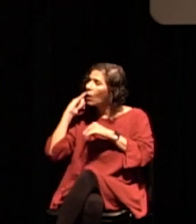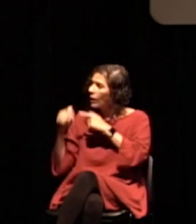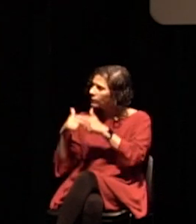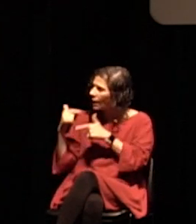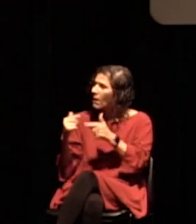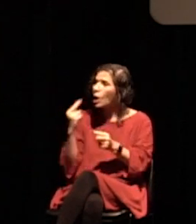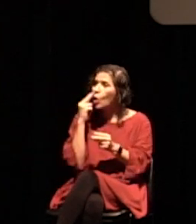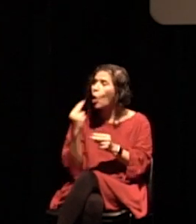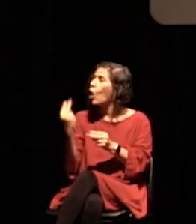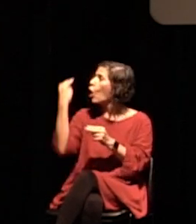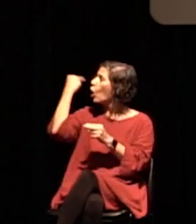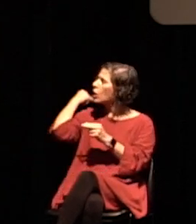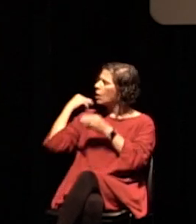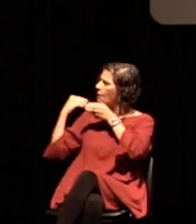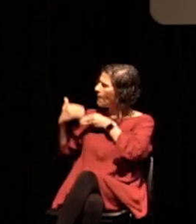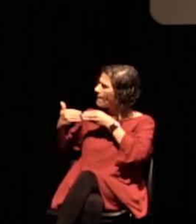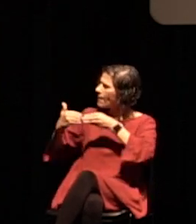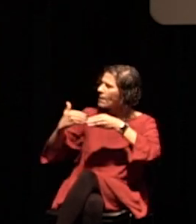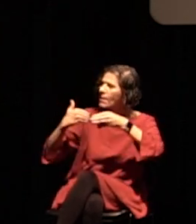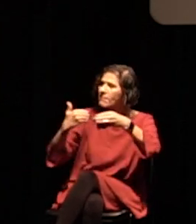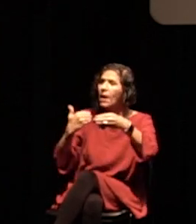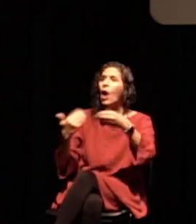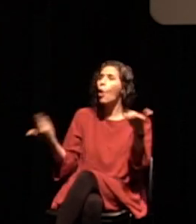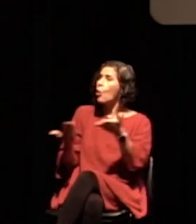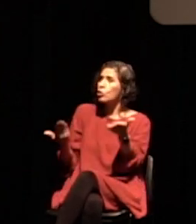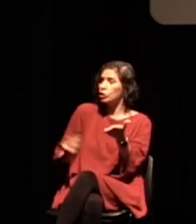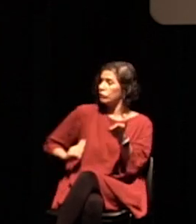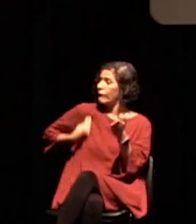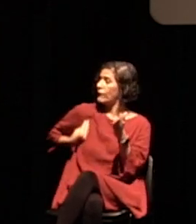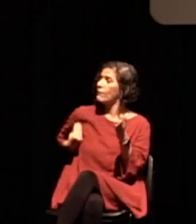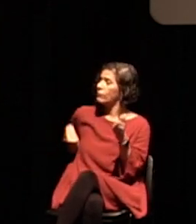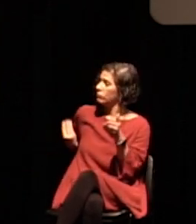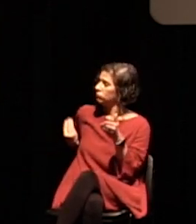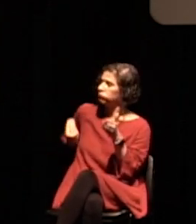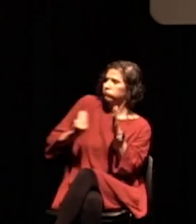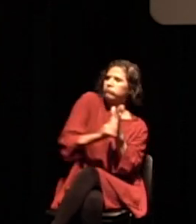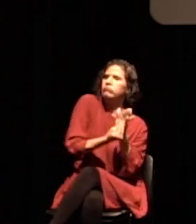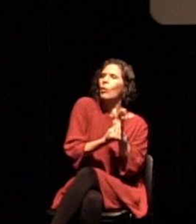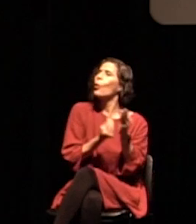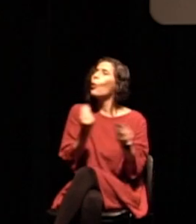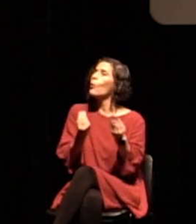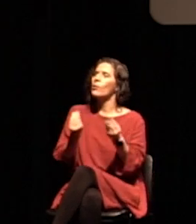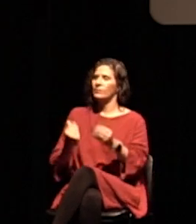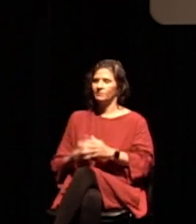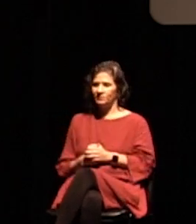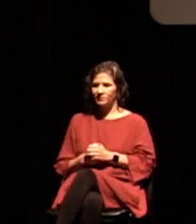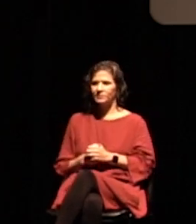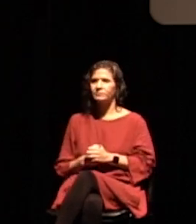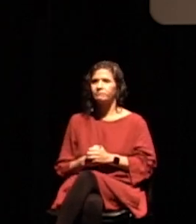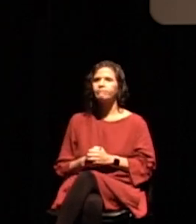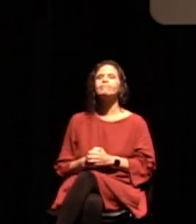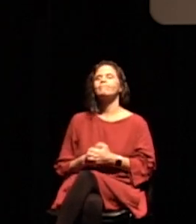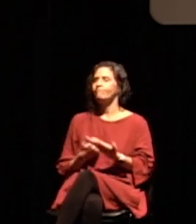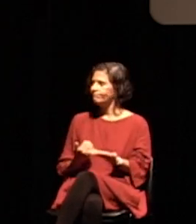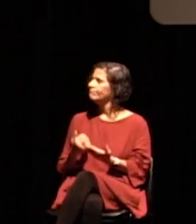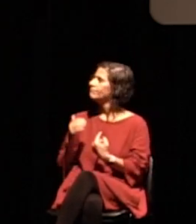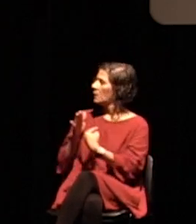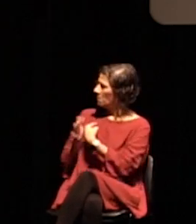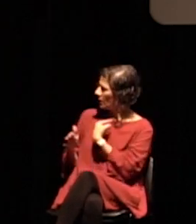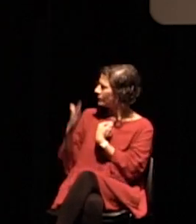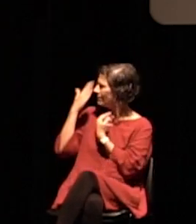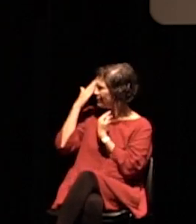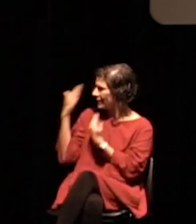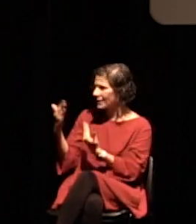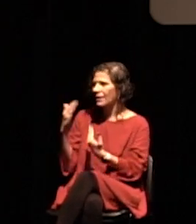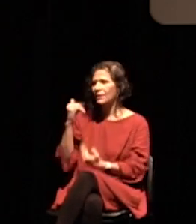décadas, a construção deste momento no presente? João, obrigada pela pergunta. Eu, se você